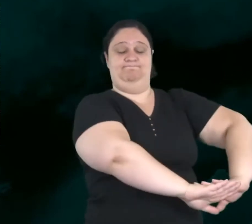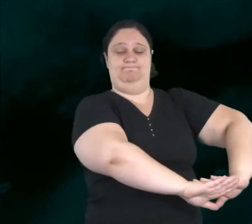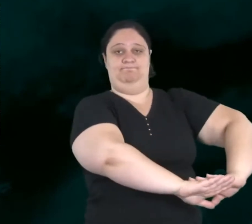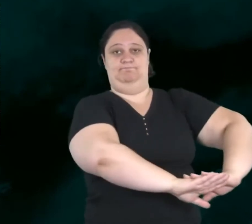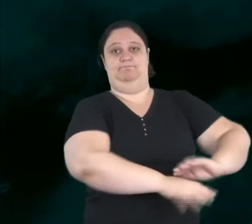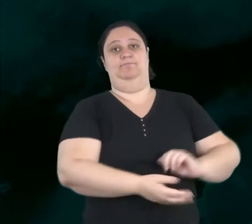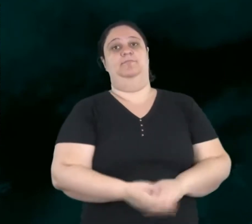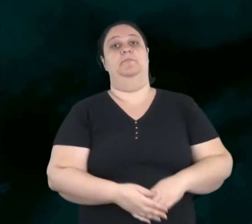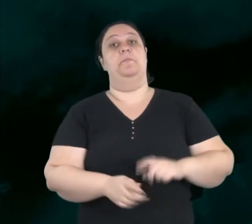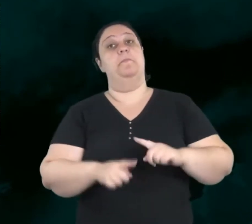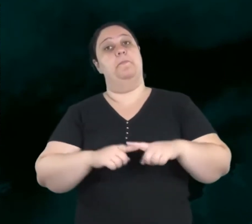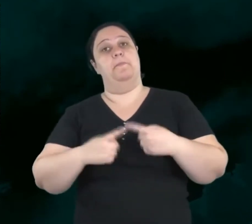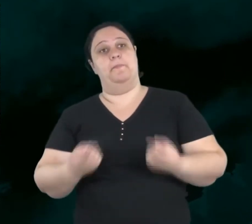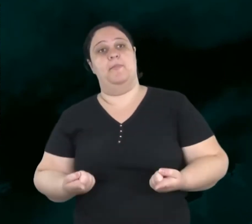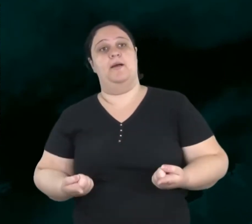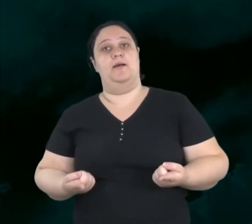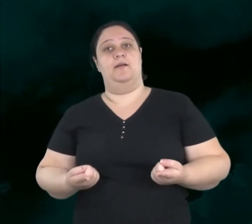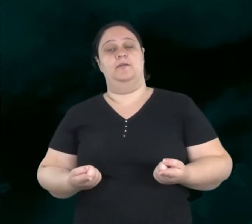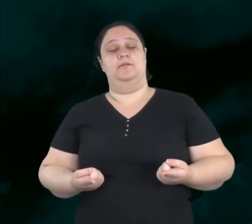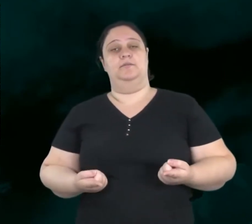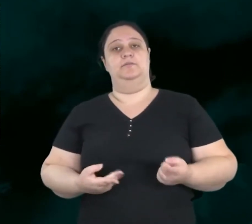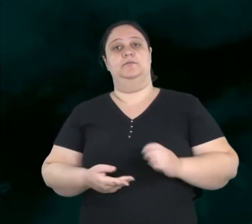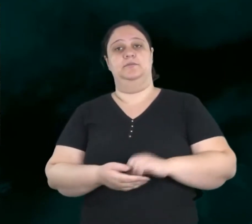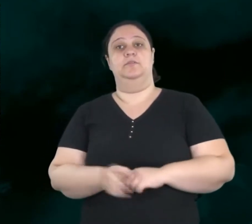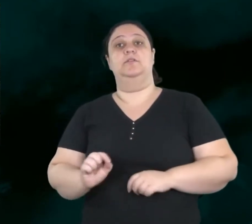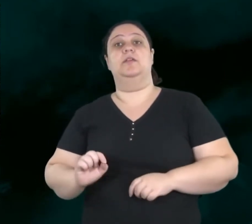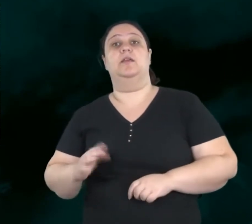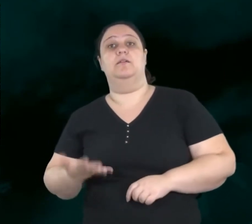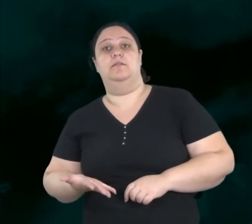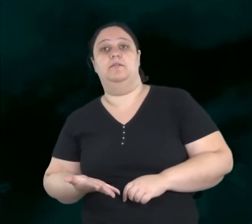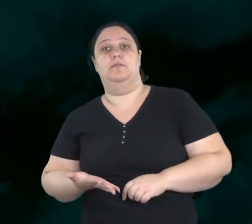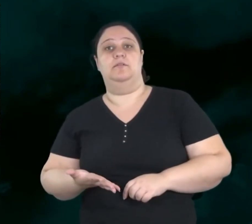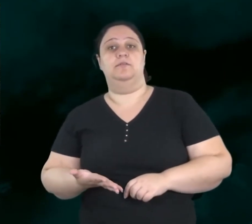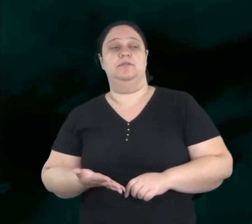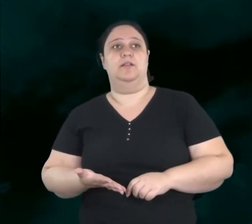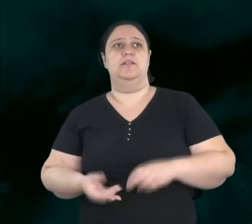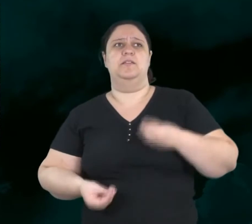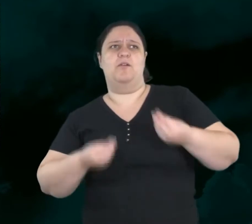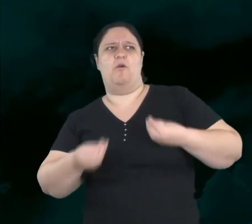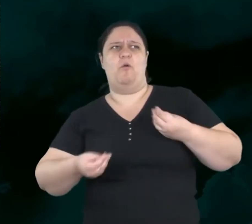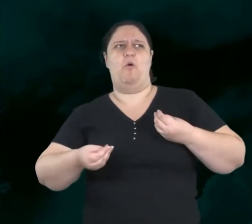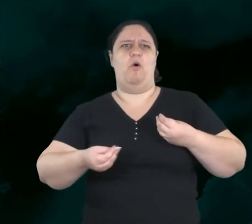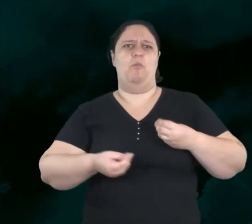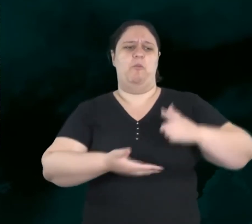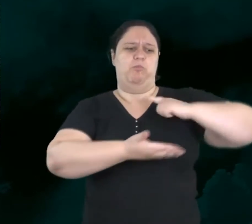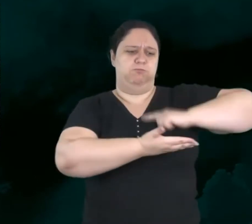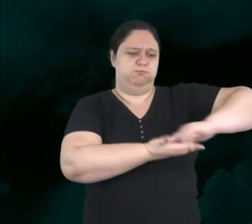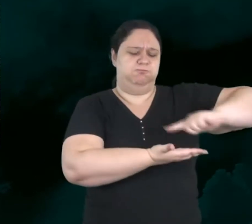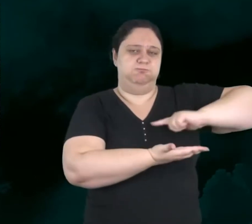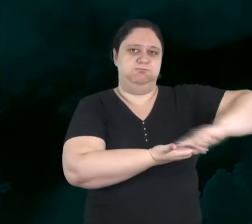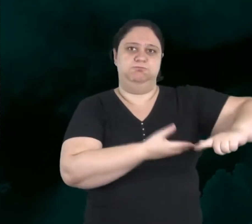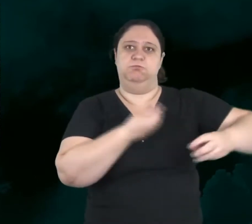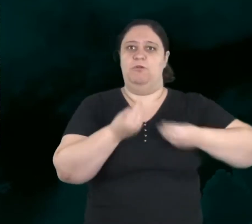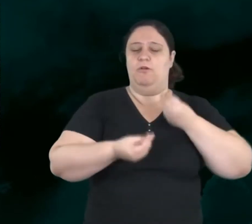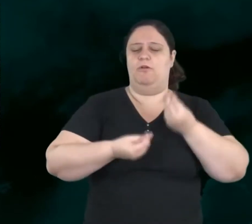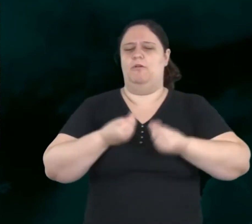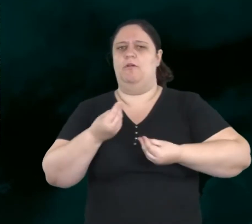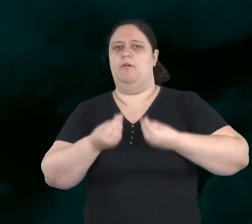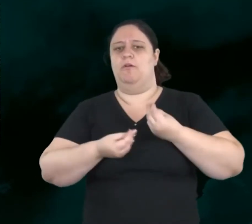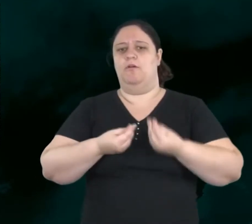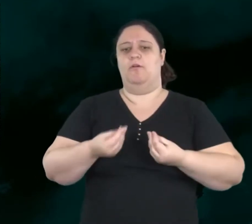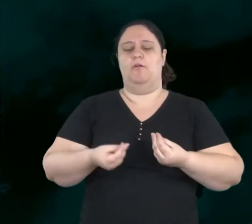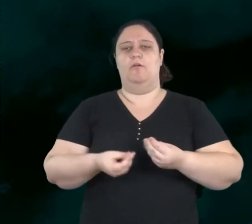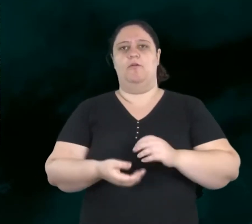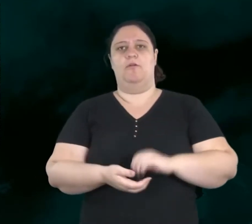Todavia, como acontece, né, essa justificação, como acontece a aplicação dessa redenção a